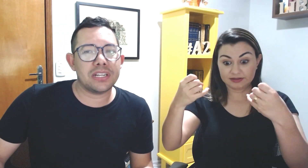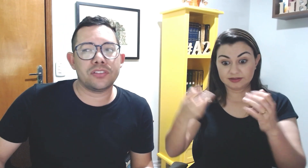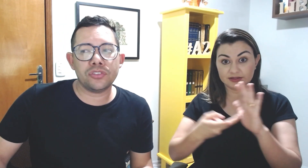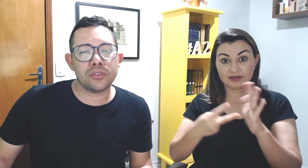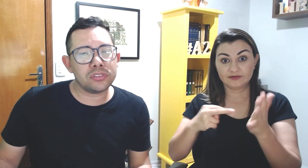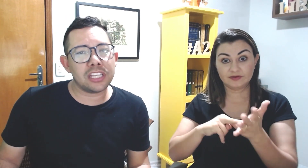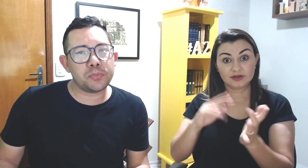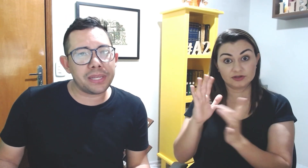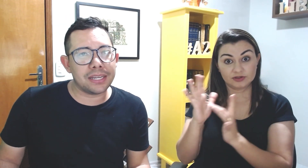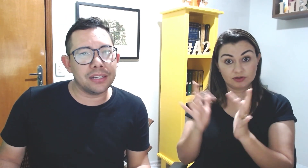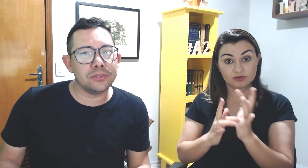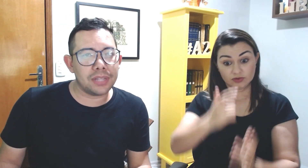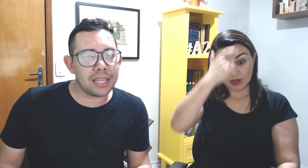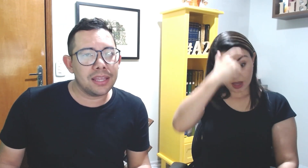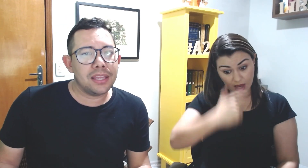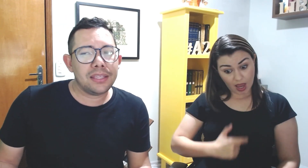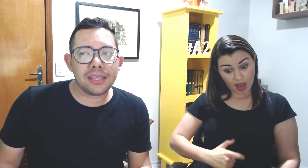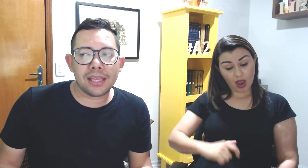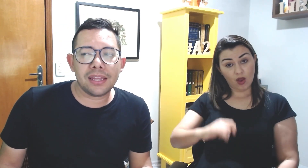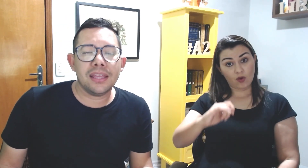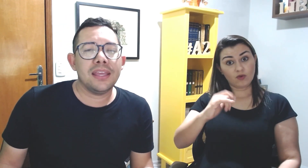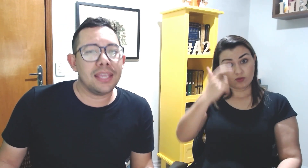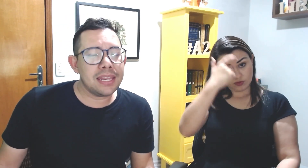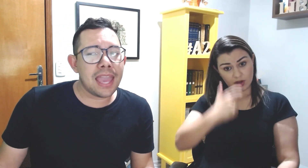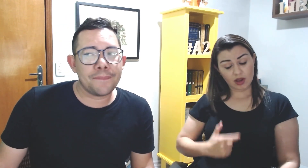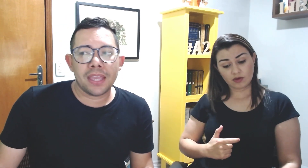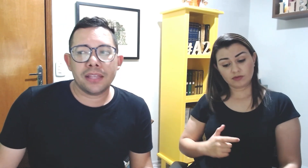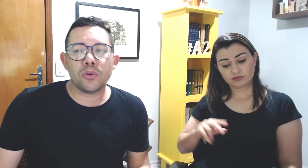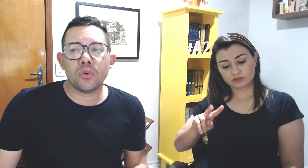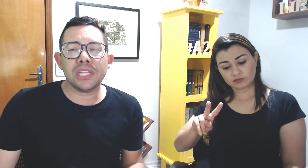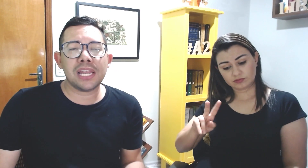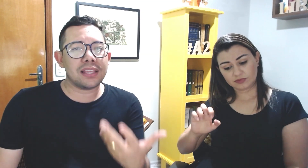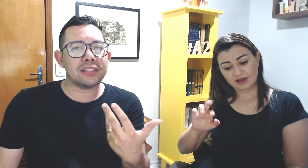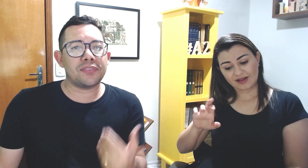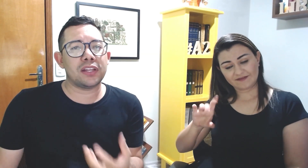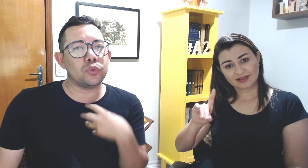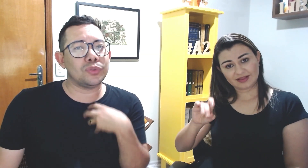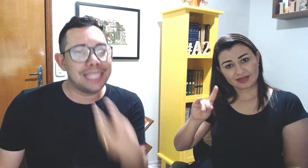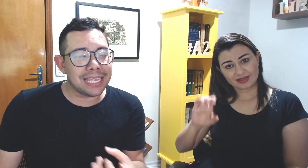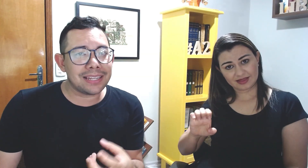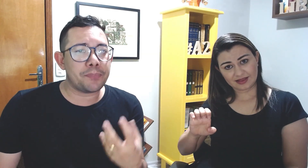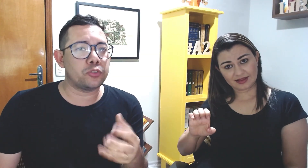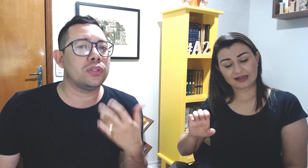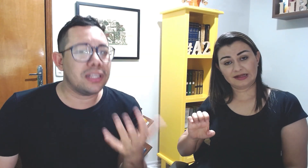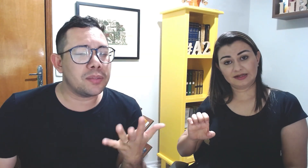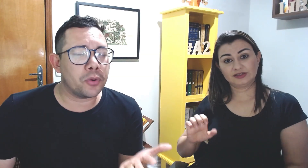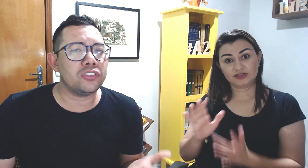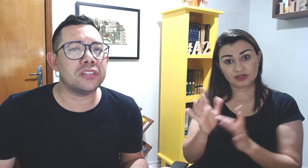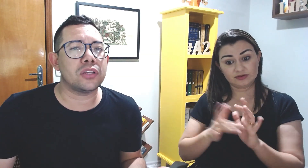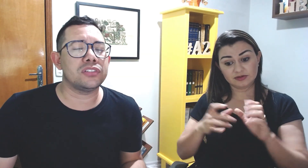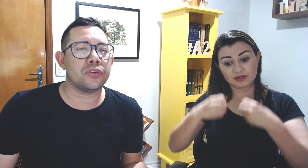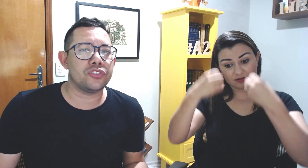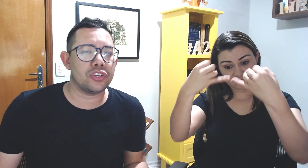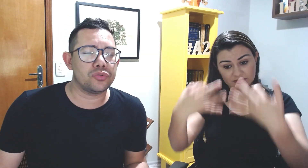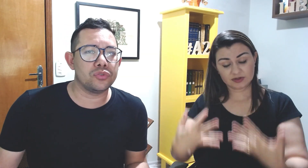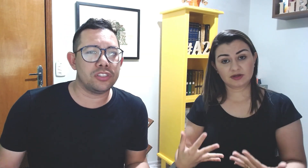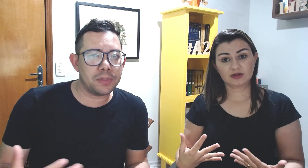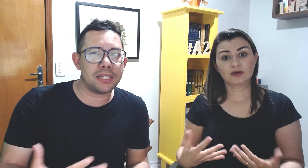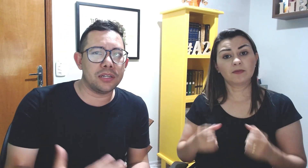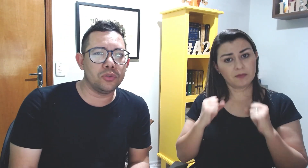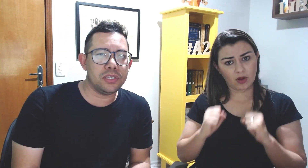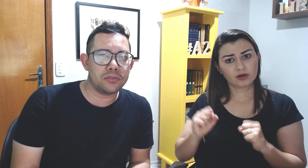a verdade. Então, Jesus está explicando, né? Que ele é. Então, quando ele está falando dele, da pessoa dele, você pode utilizar o sinal de